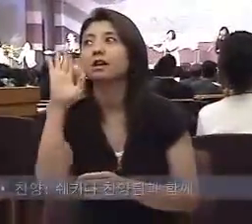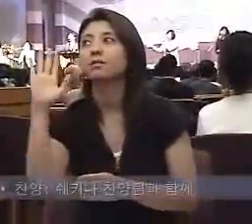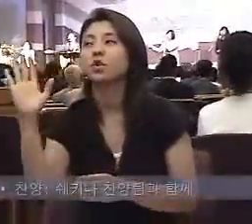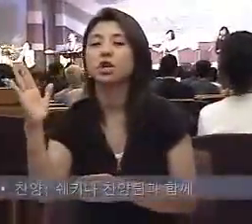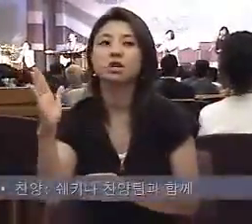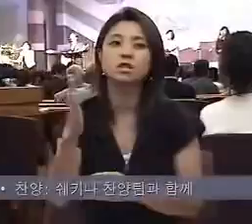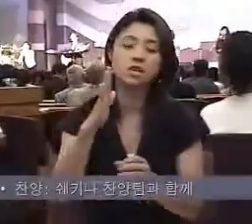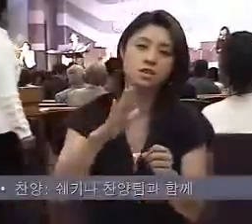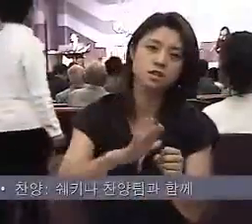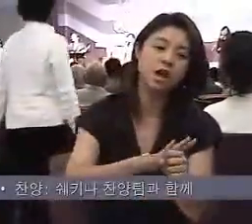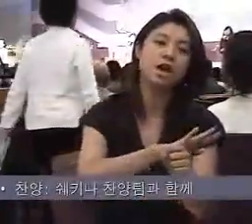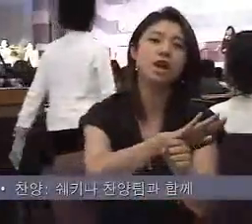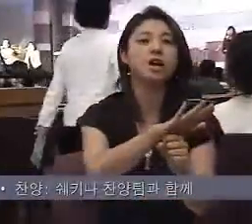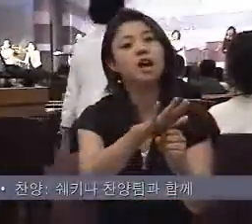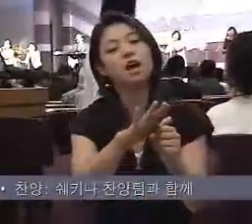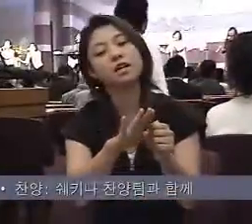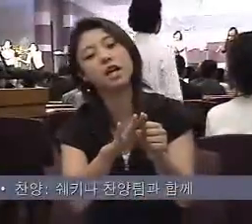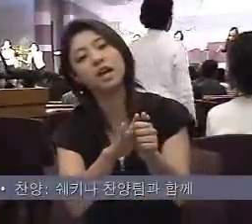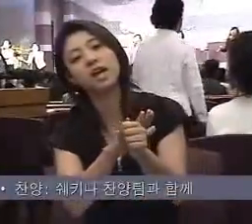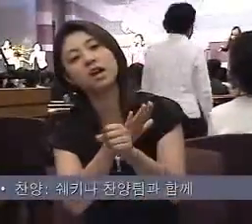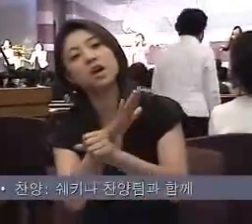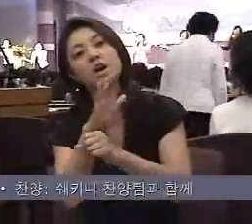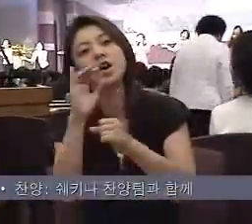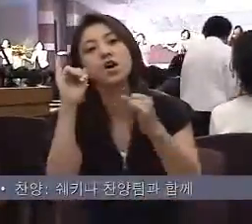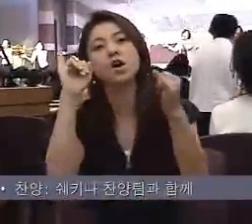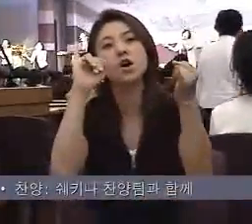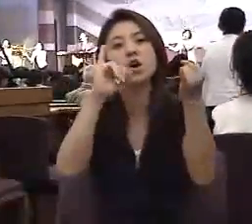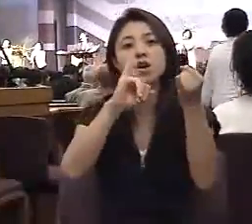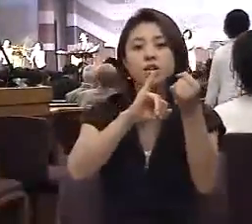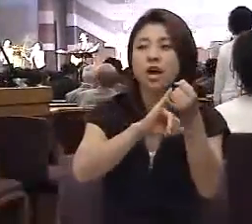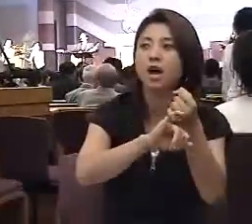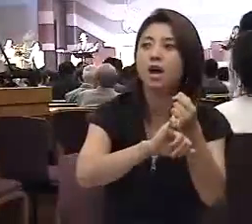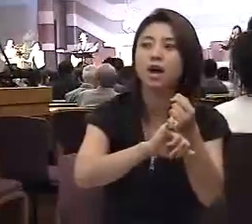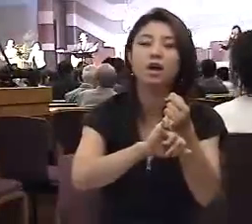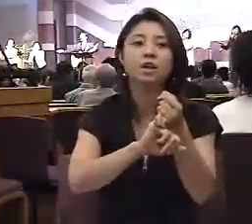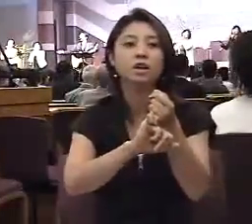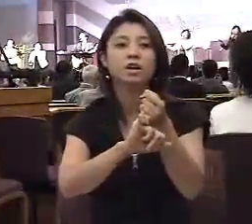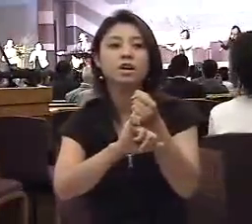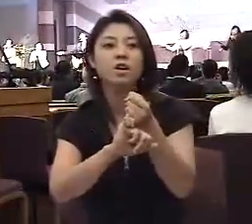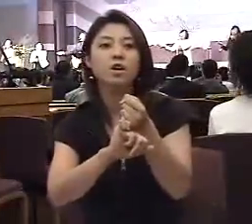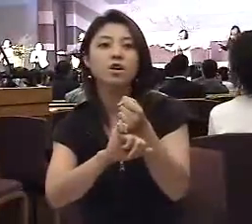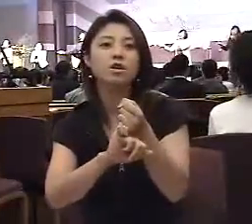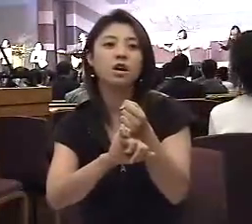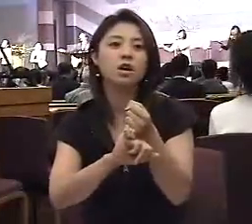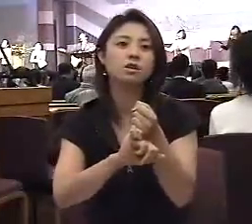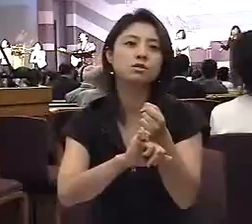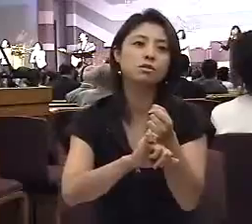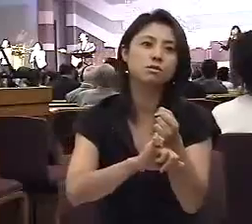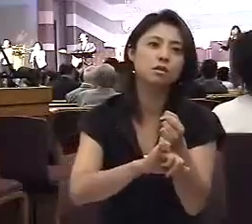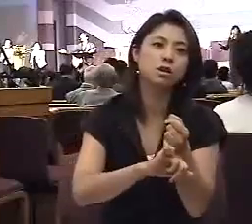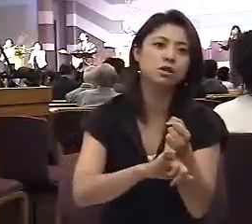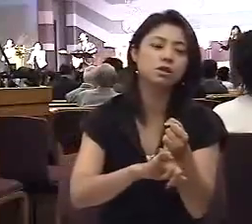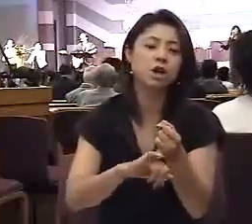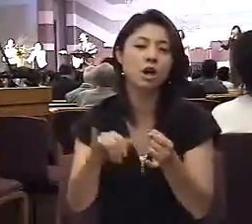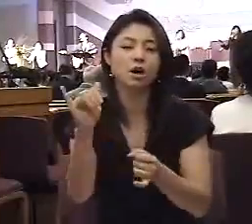의지합니다. 참되신 사랑의 언약 어딜